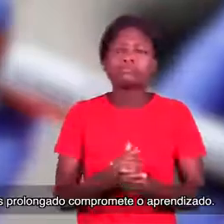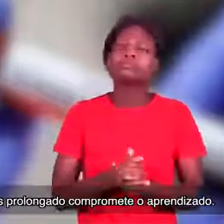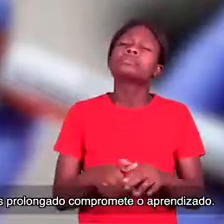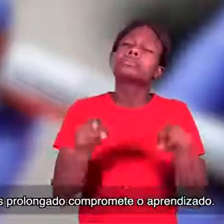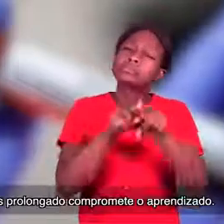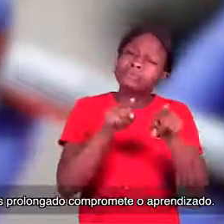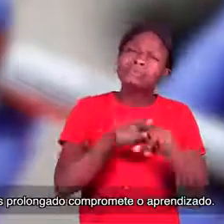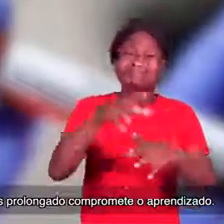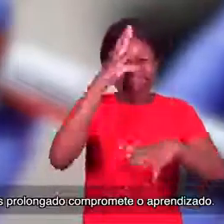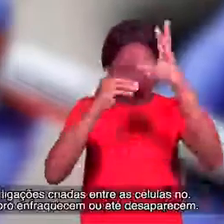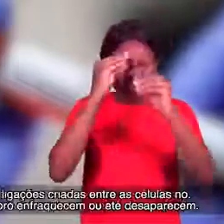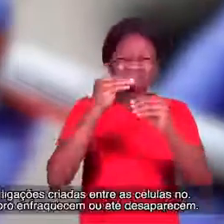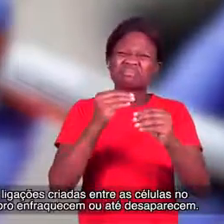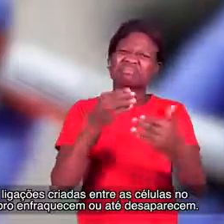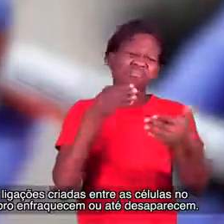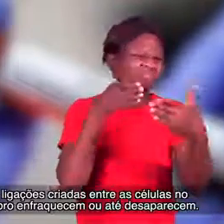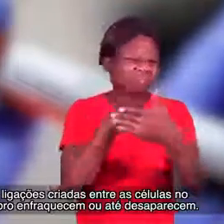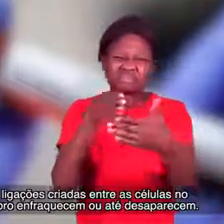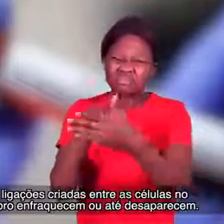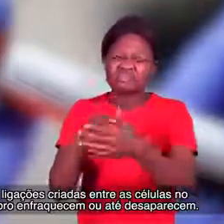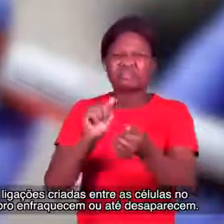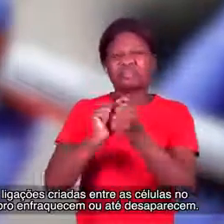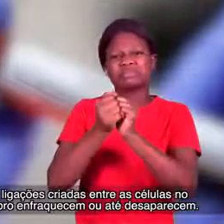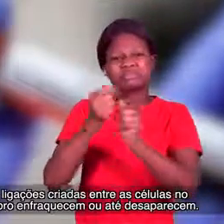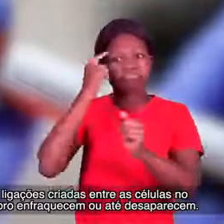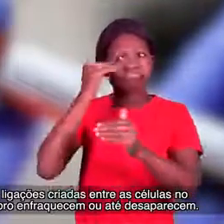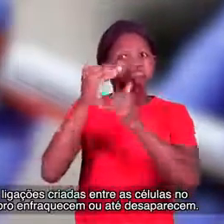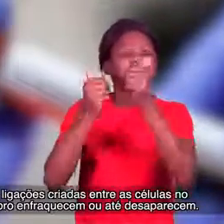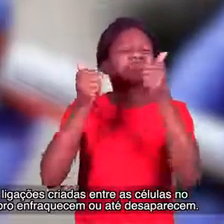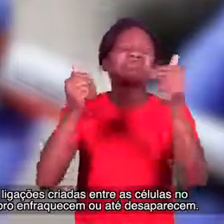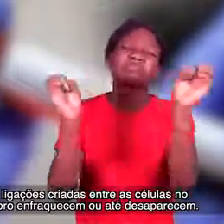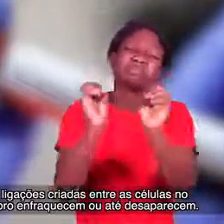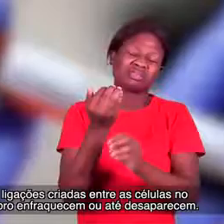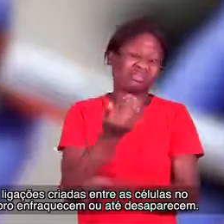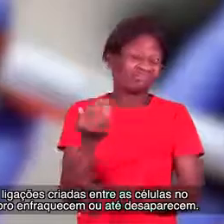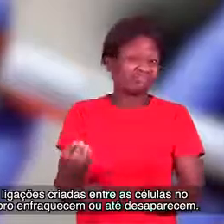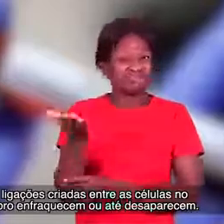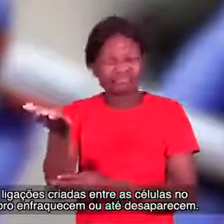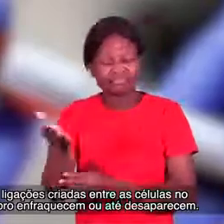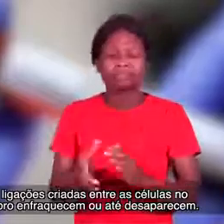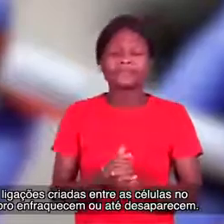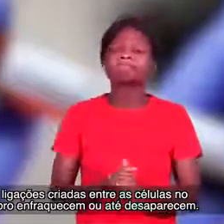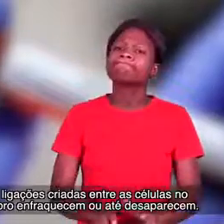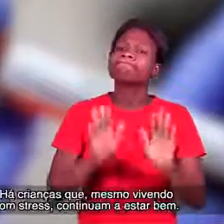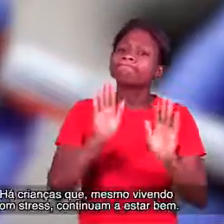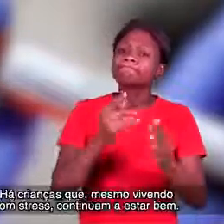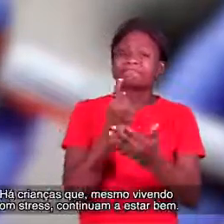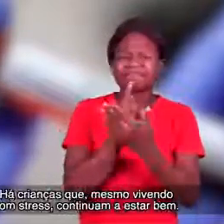compromete o aprendizado. As ligações criadas entre as células no cérebro enfraquecem ou até desaparecem. Há crianças que,